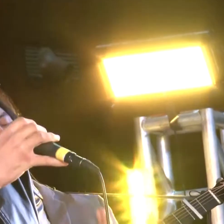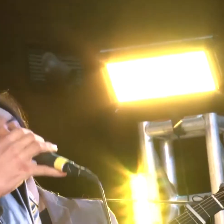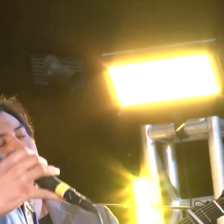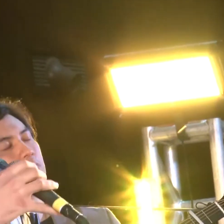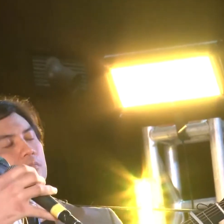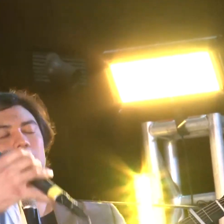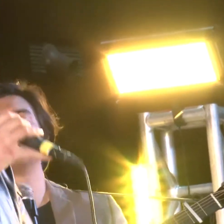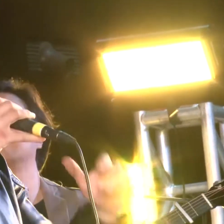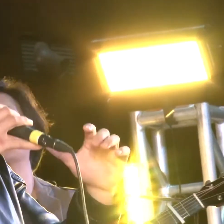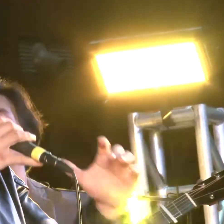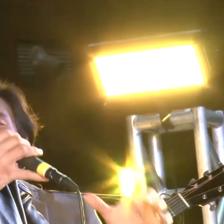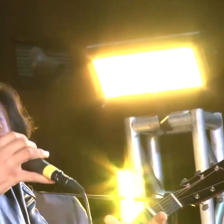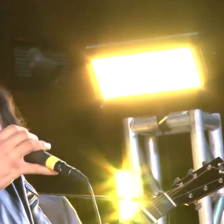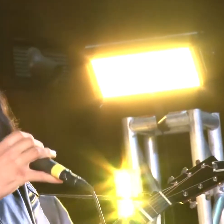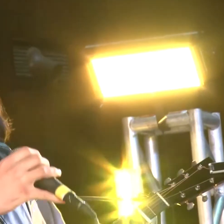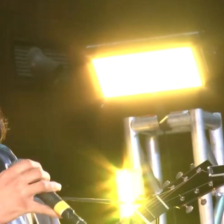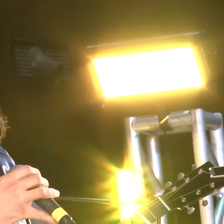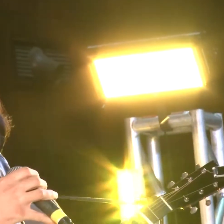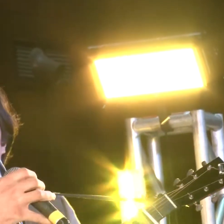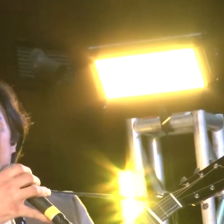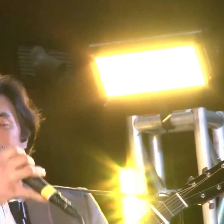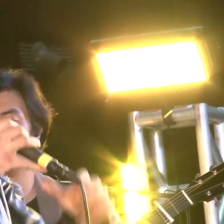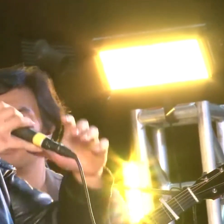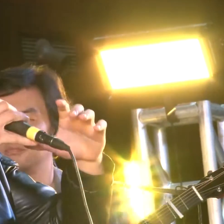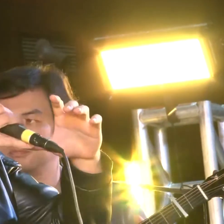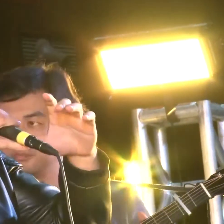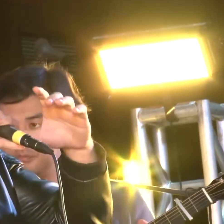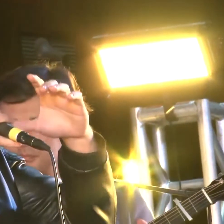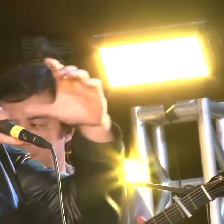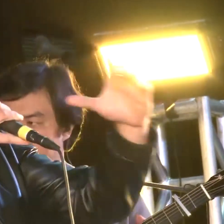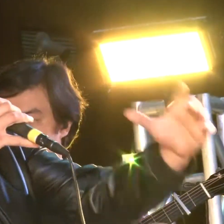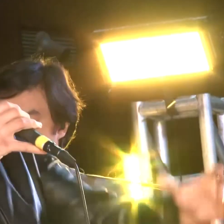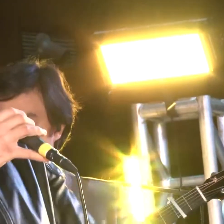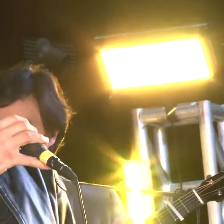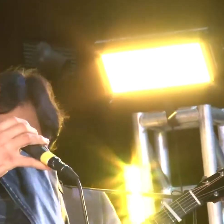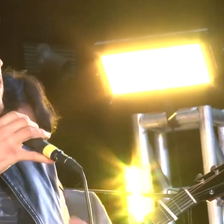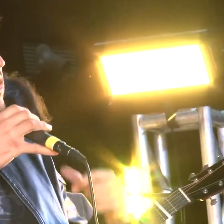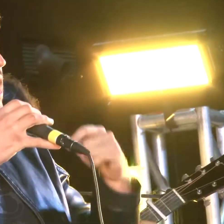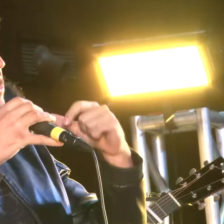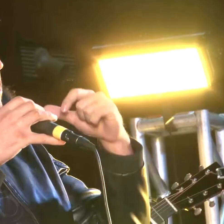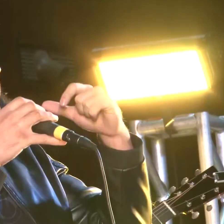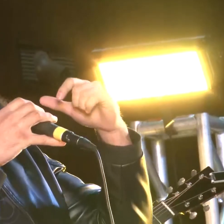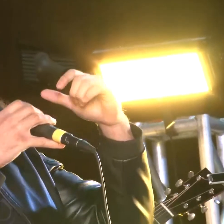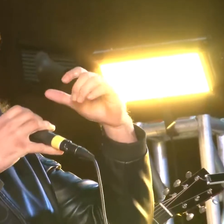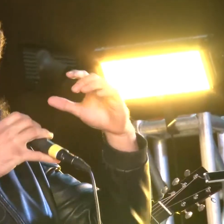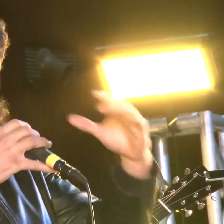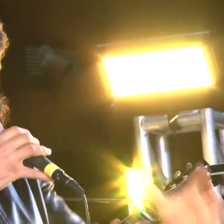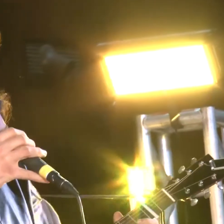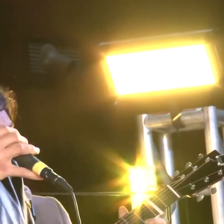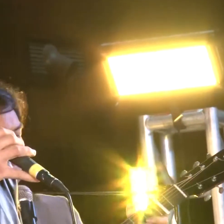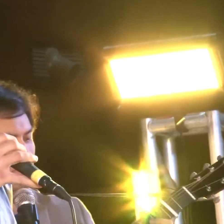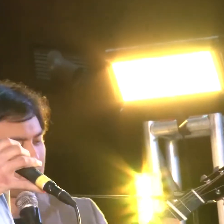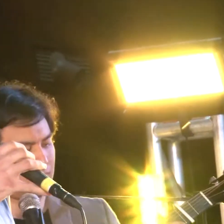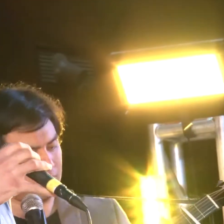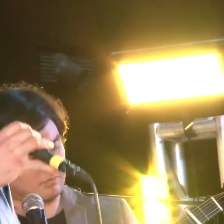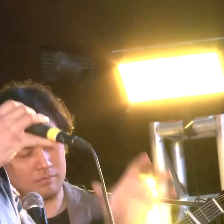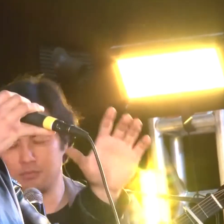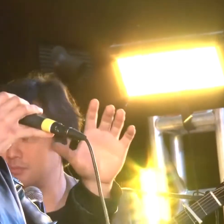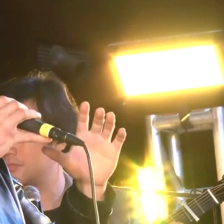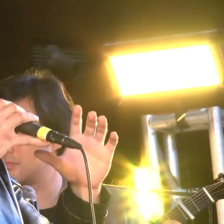Ti, Senhor. Eu escolho Te servir. Ainda que haja obstáculos, ainda que haja dores no